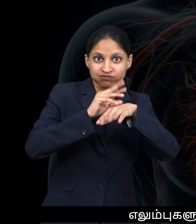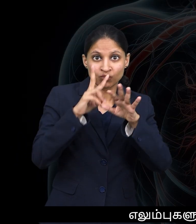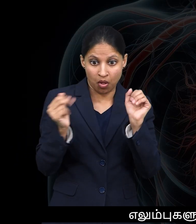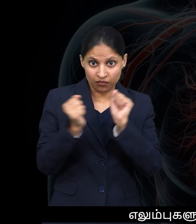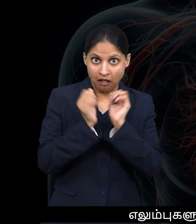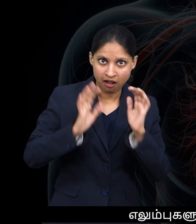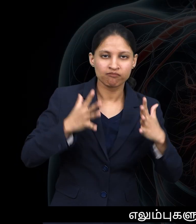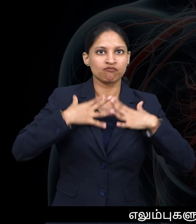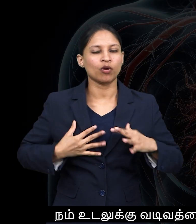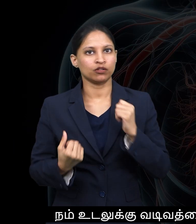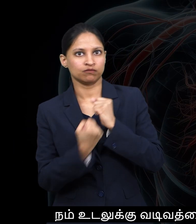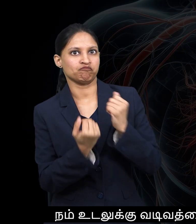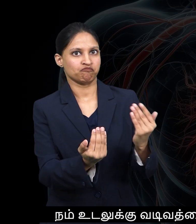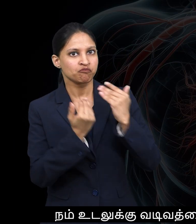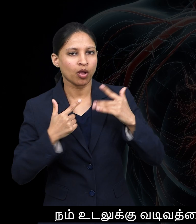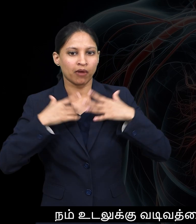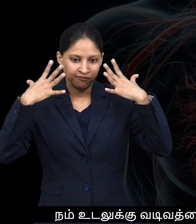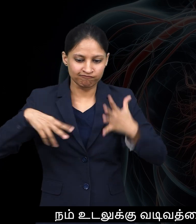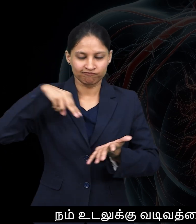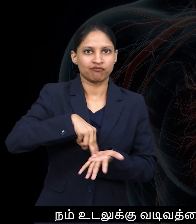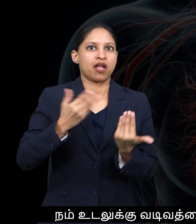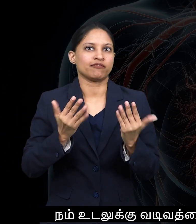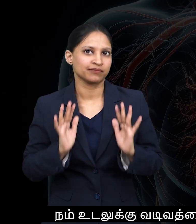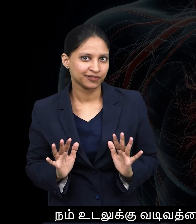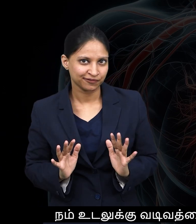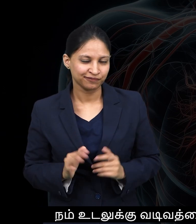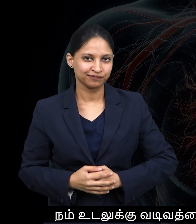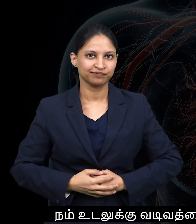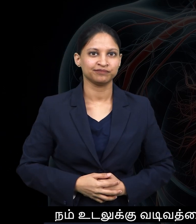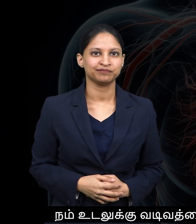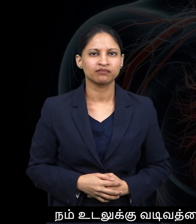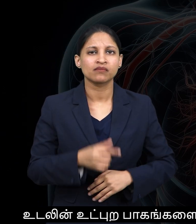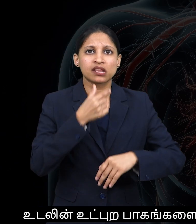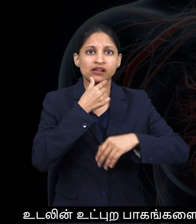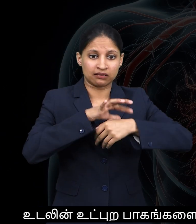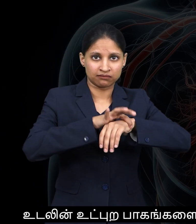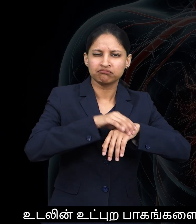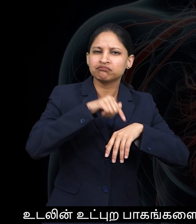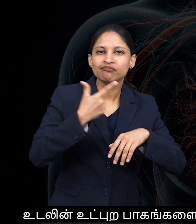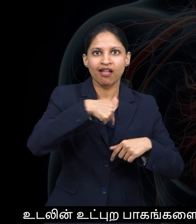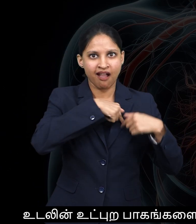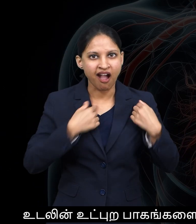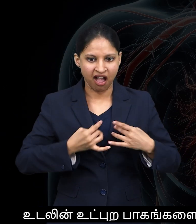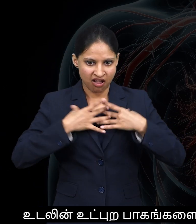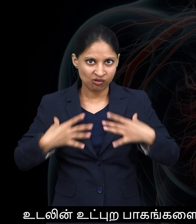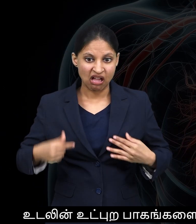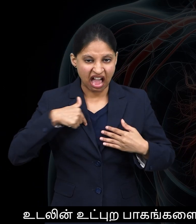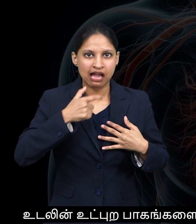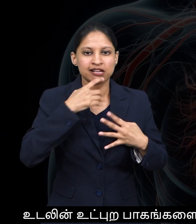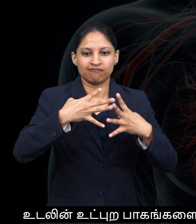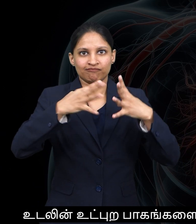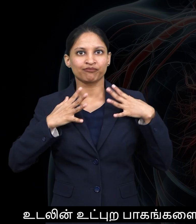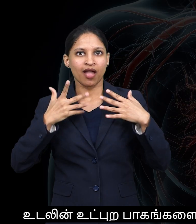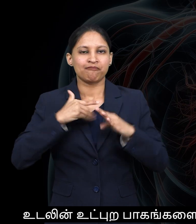எலும்புகளும் தசைகளும் சேர்ந்து நம் உடலுக்கு வடிவத்தையும் அமைப்பையும் தருகின்றன. உடலின் உட்புற பாகங்களை